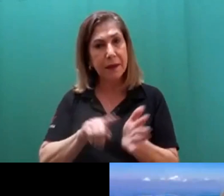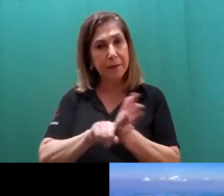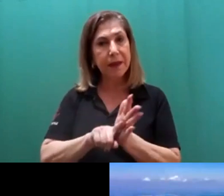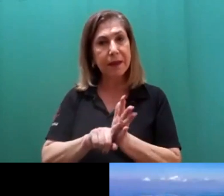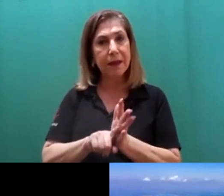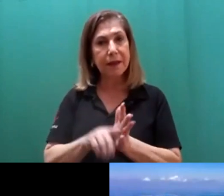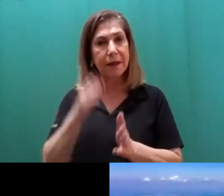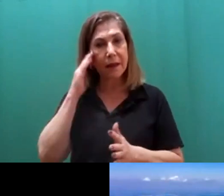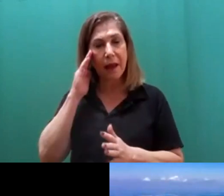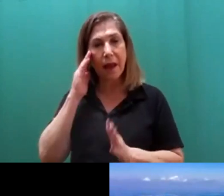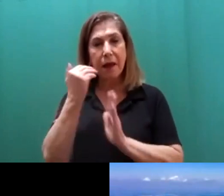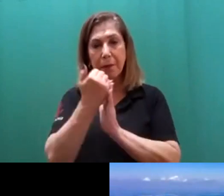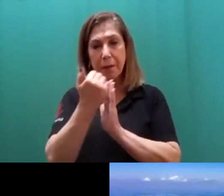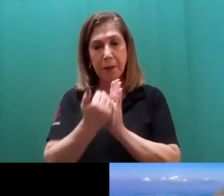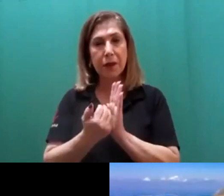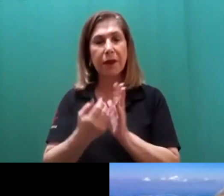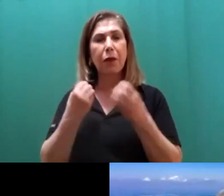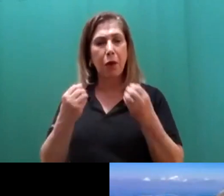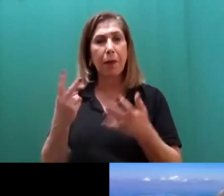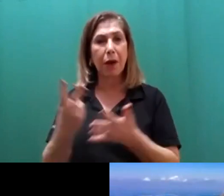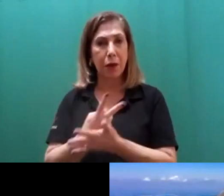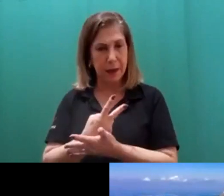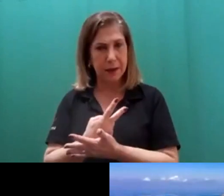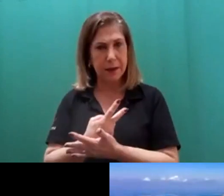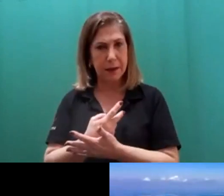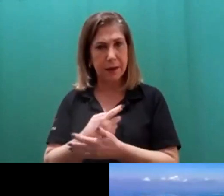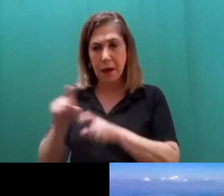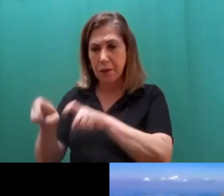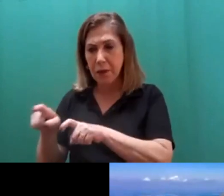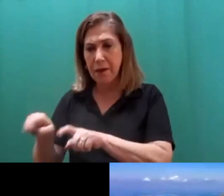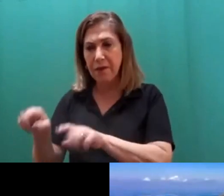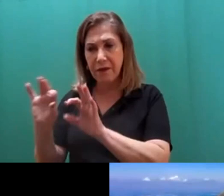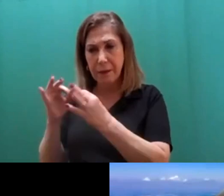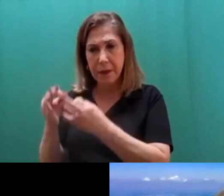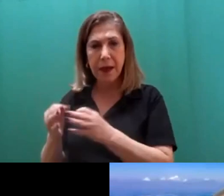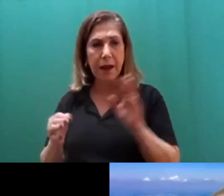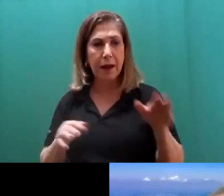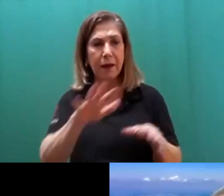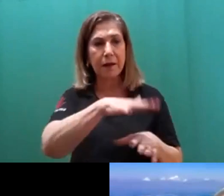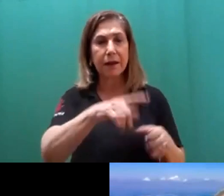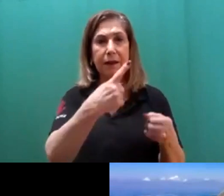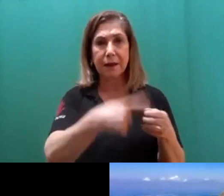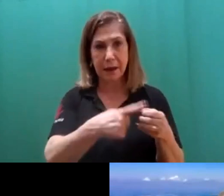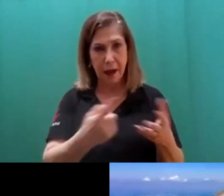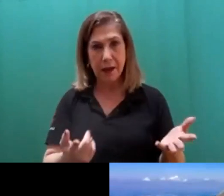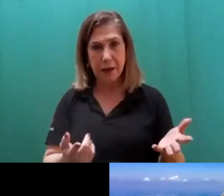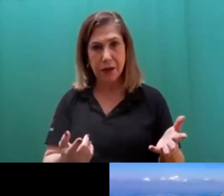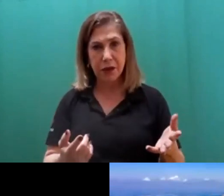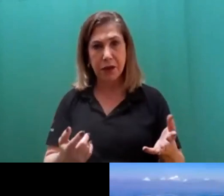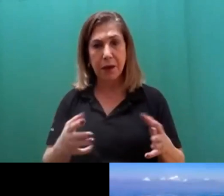esses processos, traçar possibilidades de ações, tanto para comunidades tradicionais